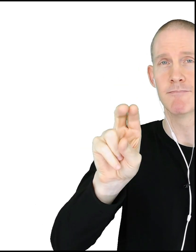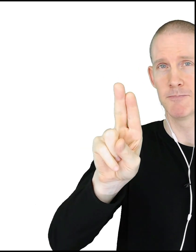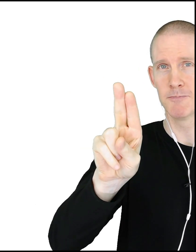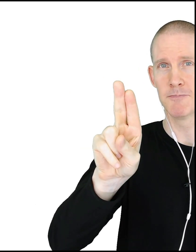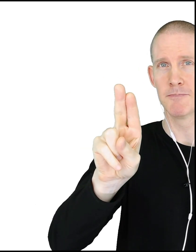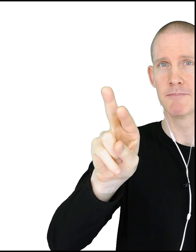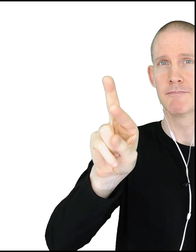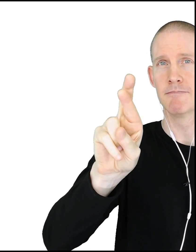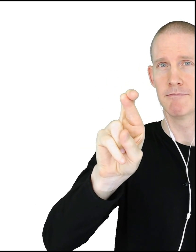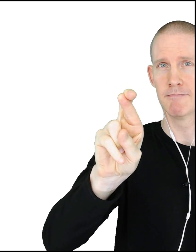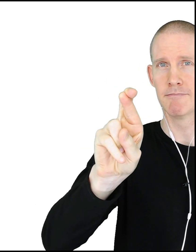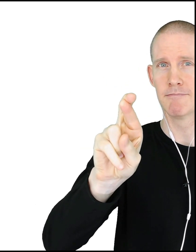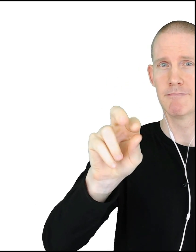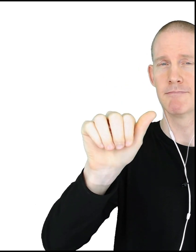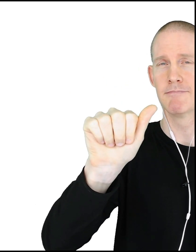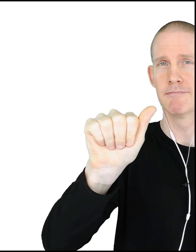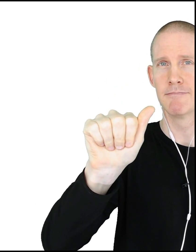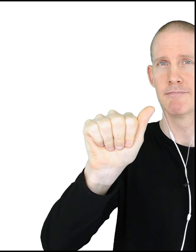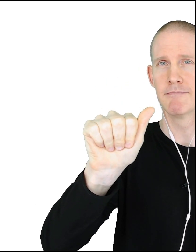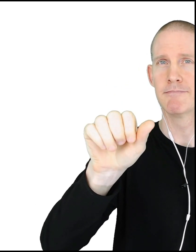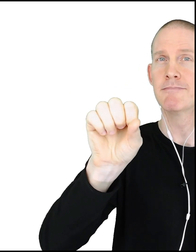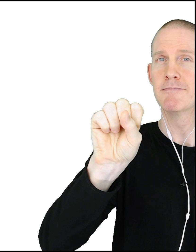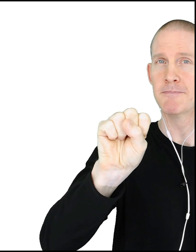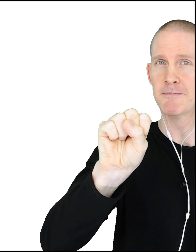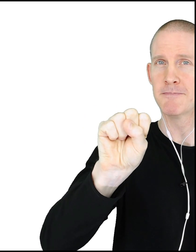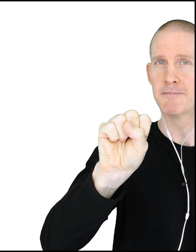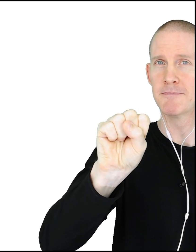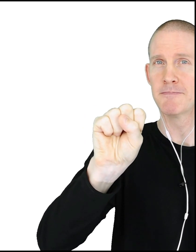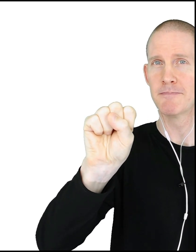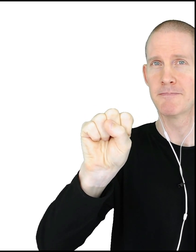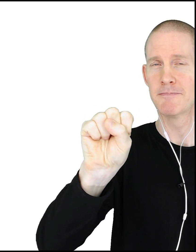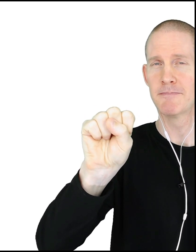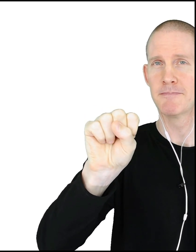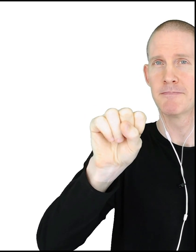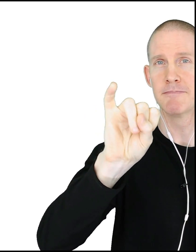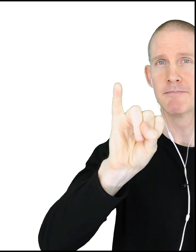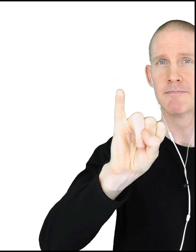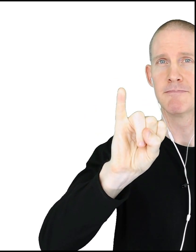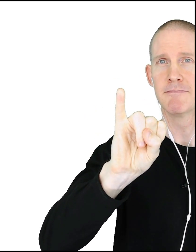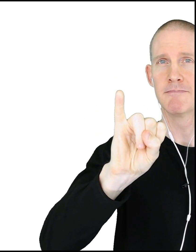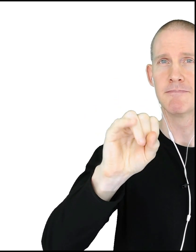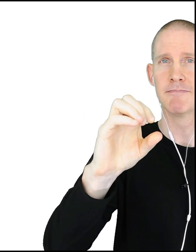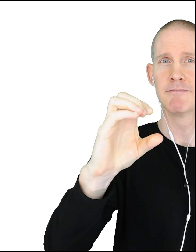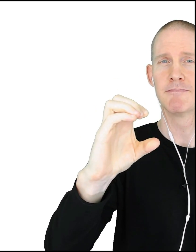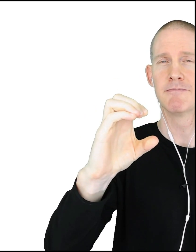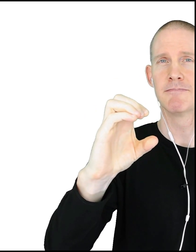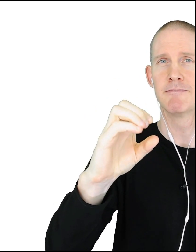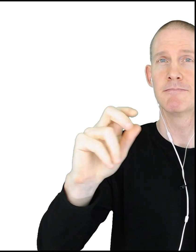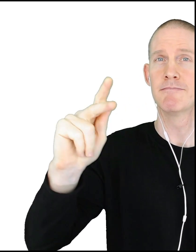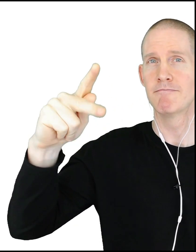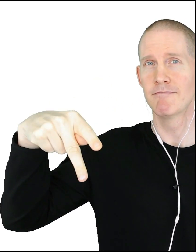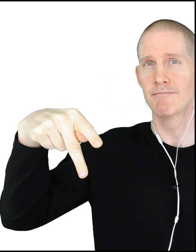laži, istine, bajne, nikad ti nisam oprostila. Suzo moja